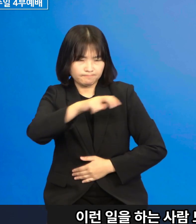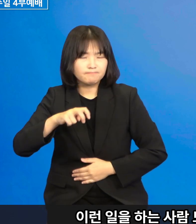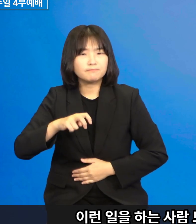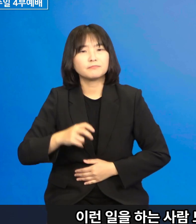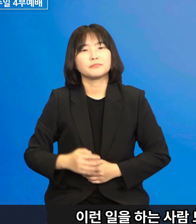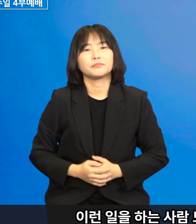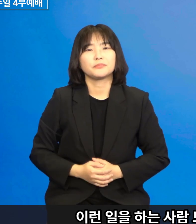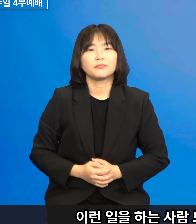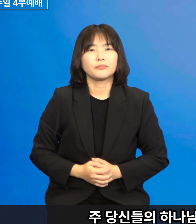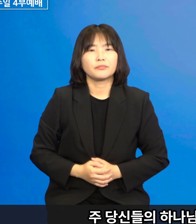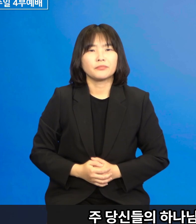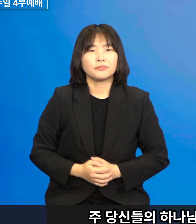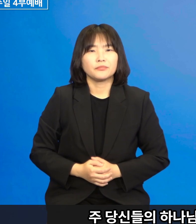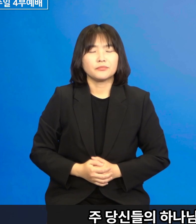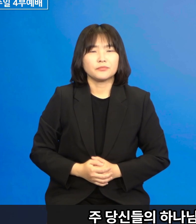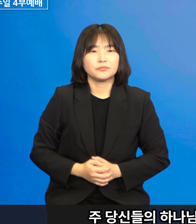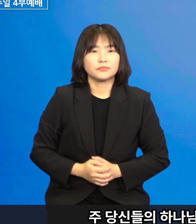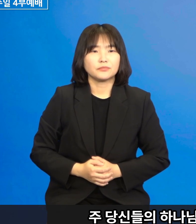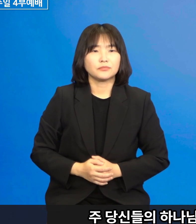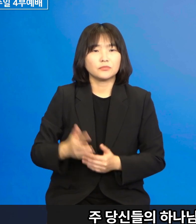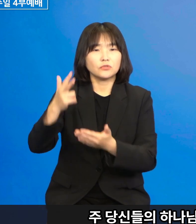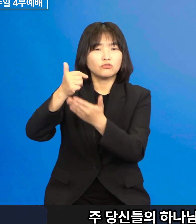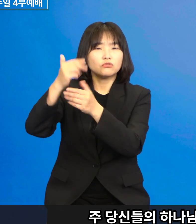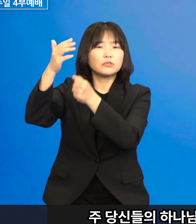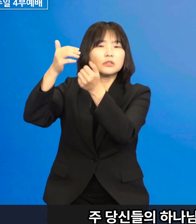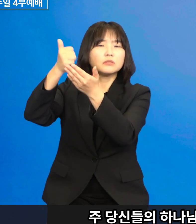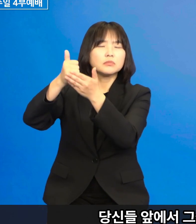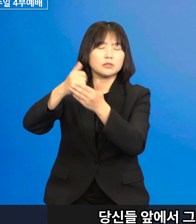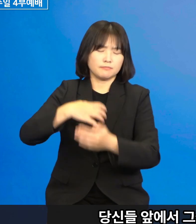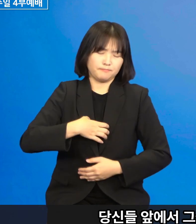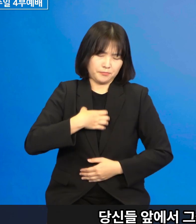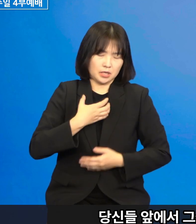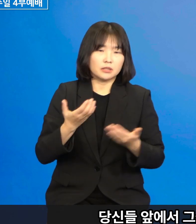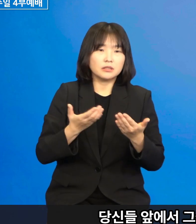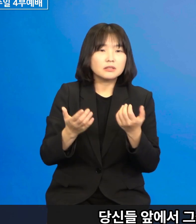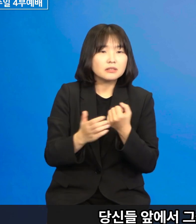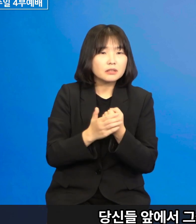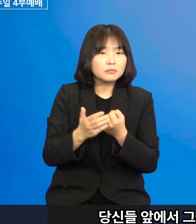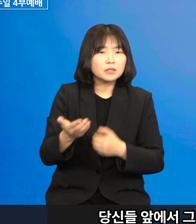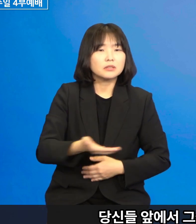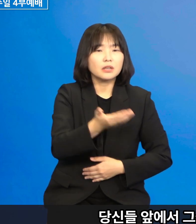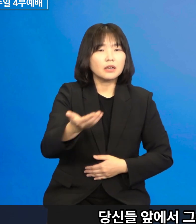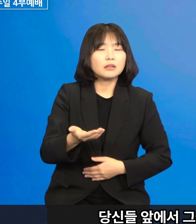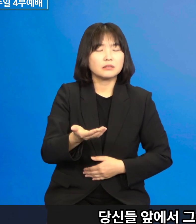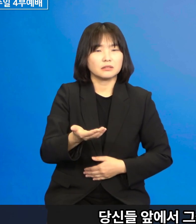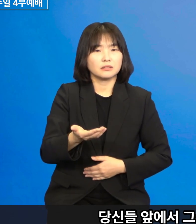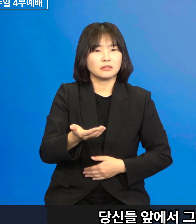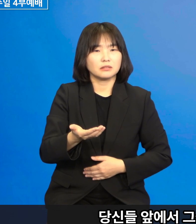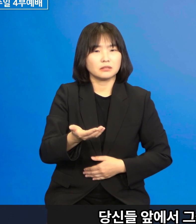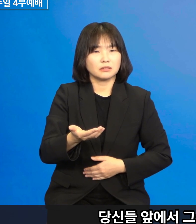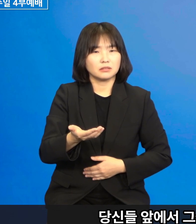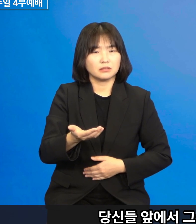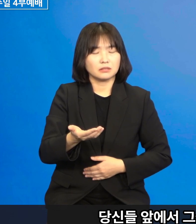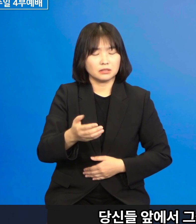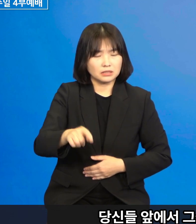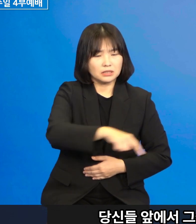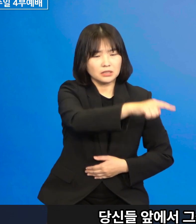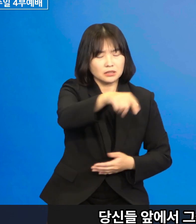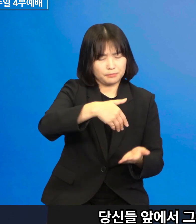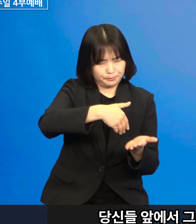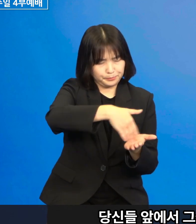미워하십니다. 주 당신들의 하나님은 이런 역겨운 일 때문에 당신들 앞에서 그들을 몰아내시는